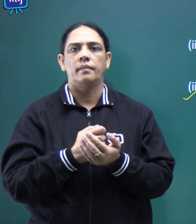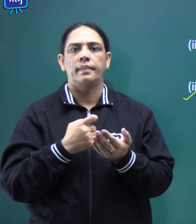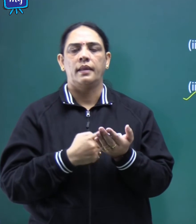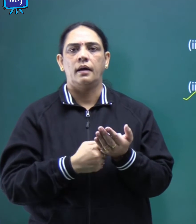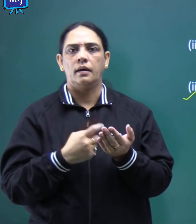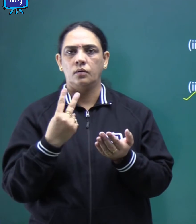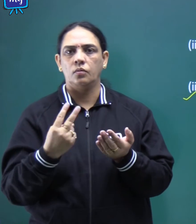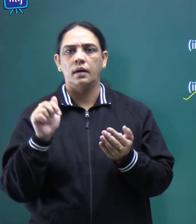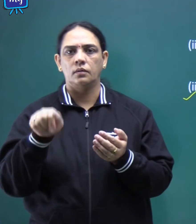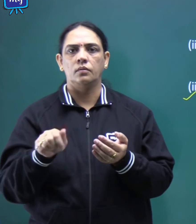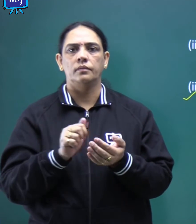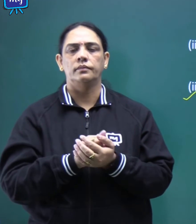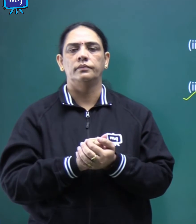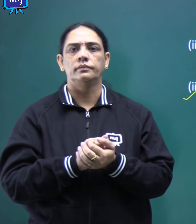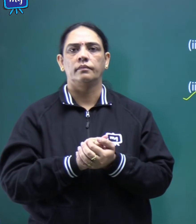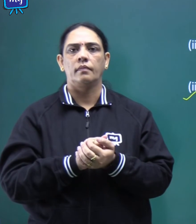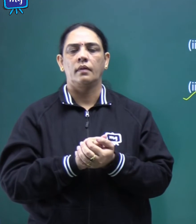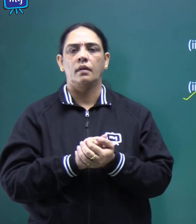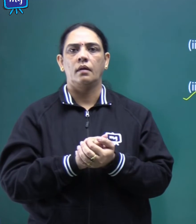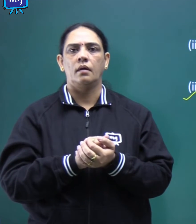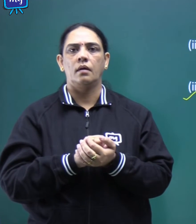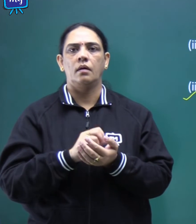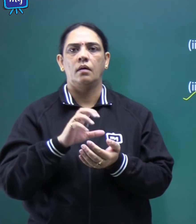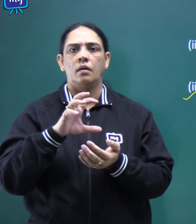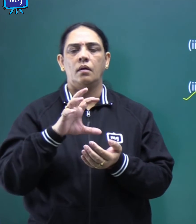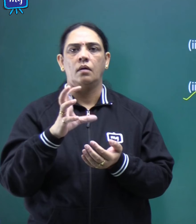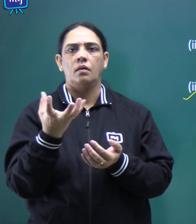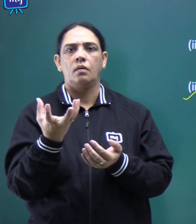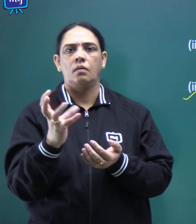r2 है तो गोलीय कोश का